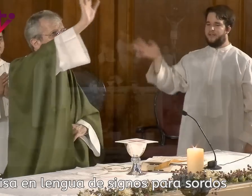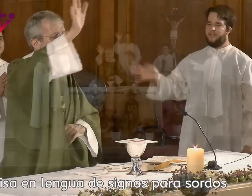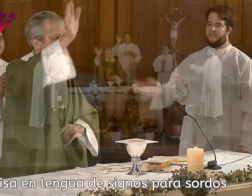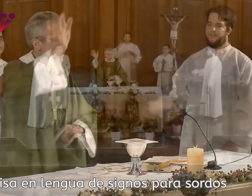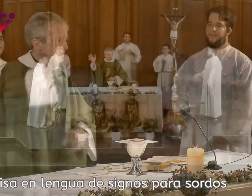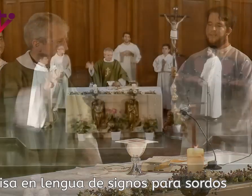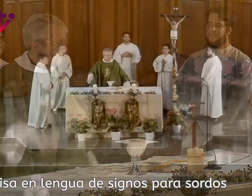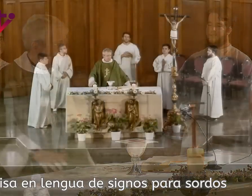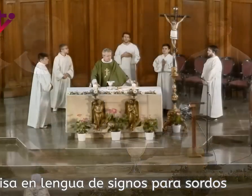Hosana en el